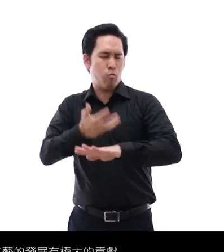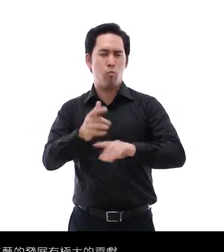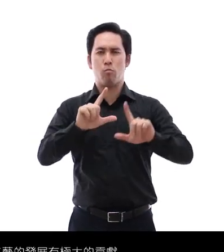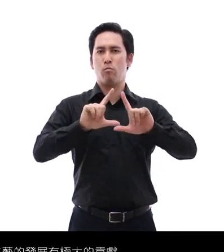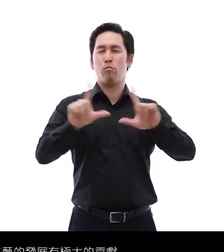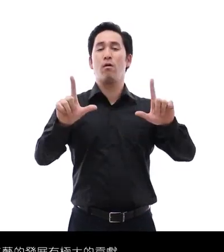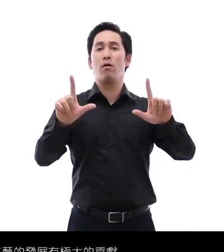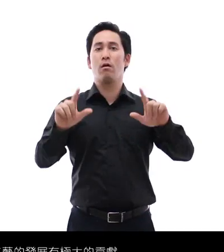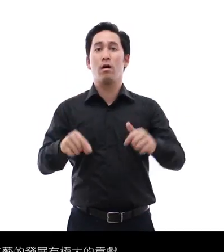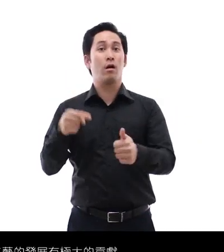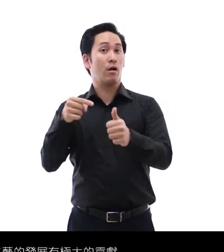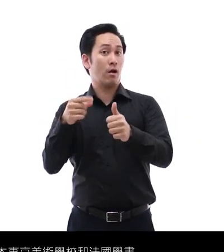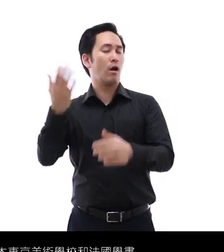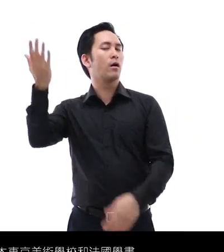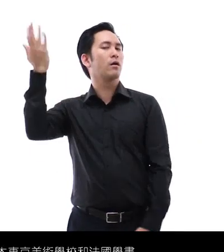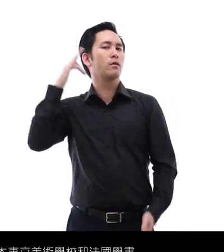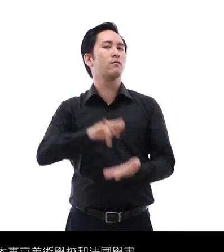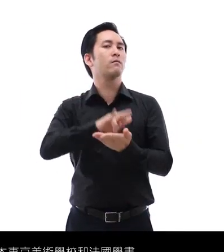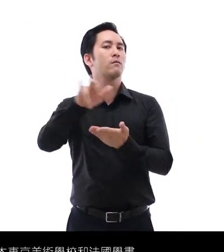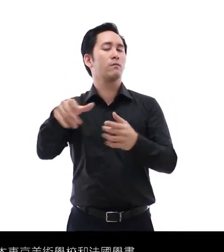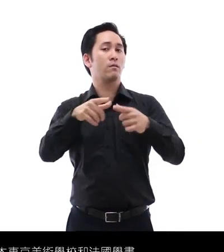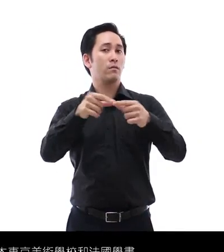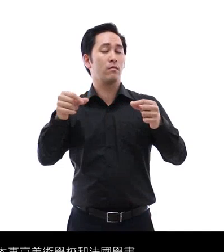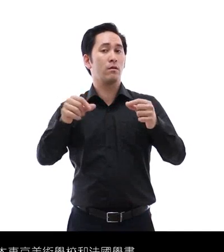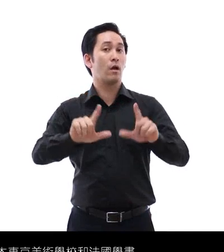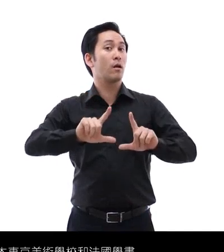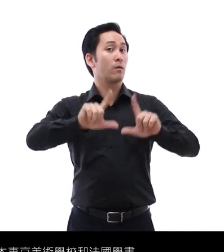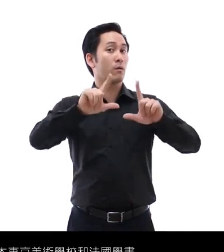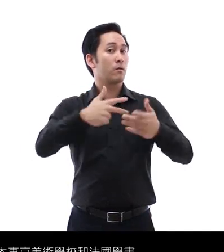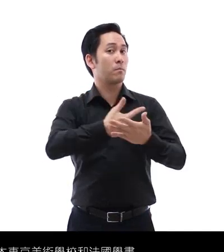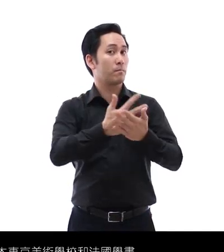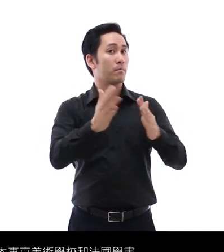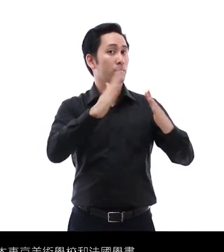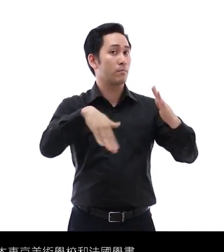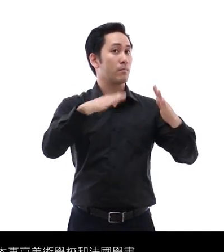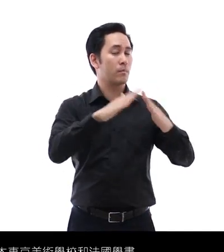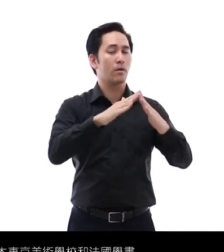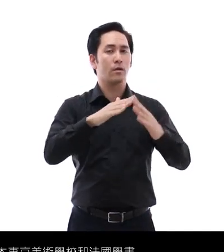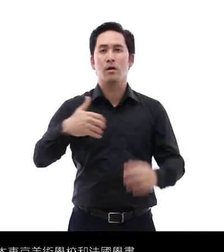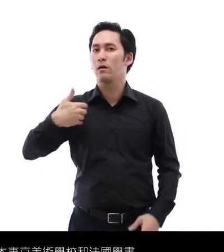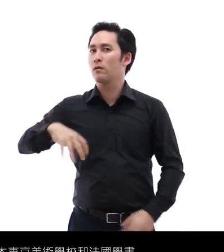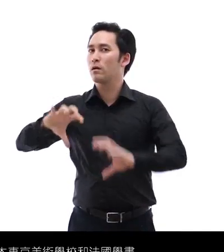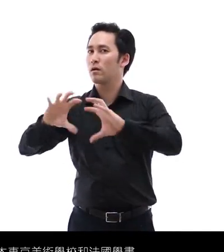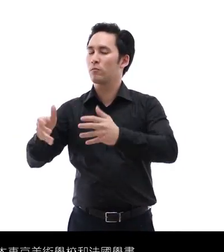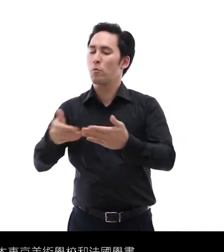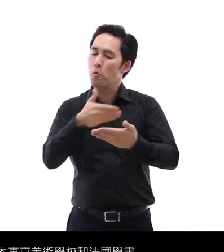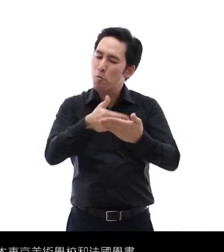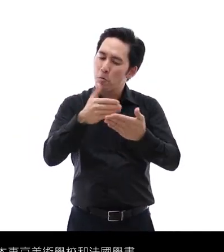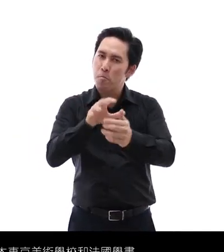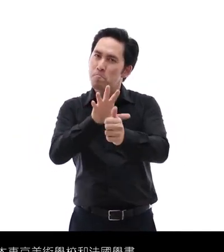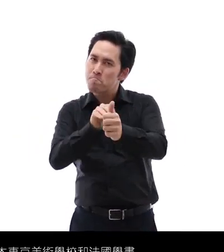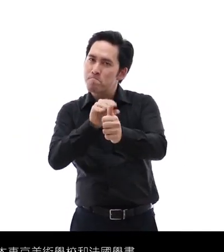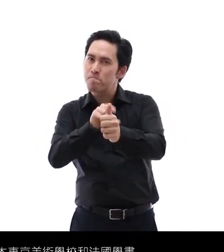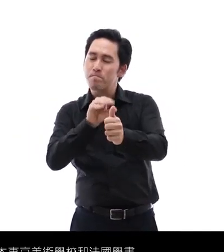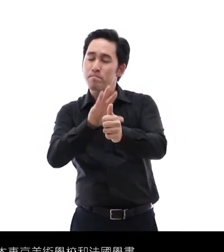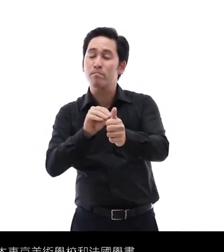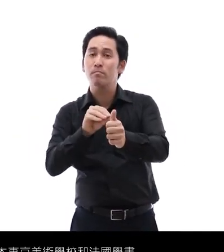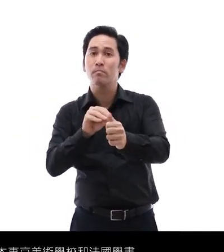对台湾工艺的发展有极大的贡献。他曾经到日本东京美术学校和法国学